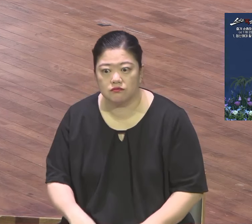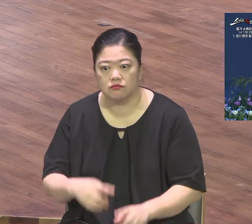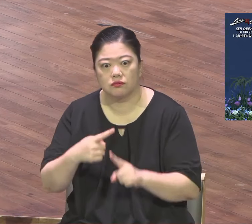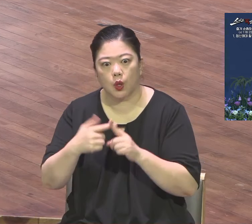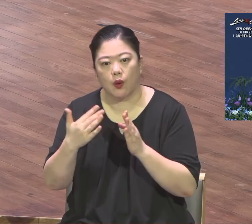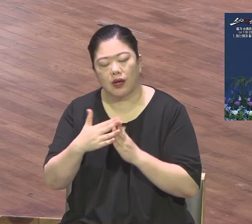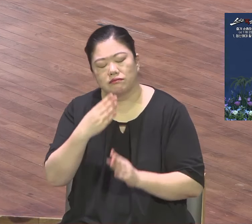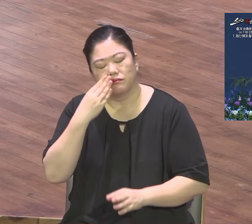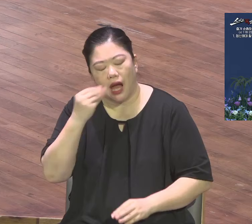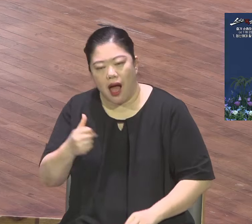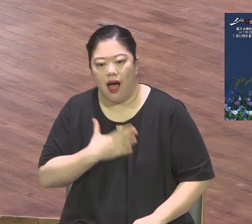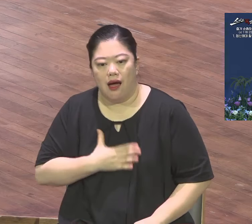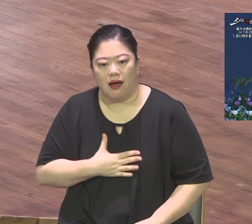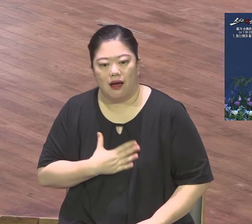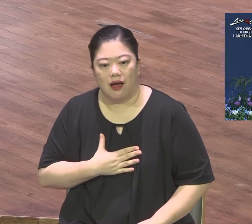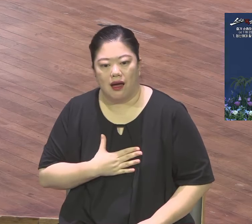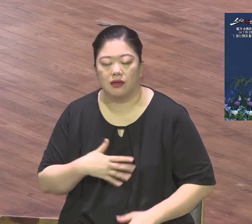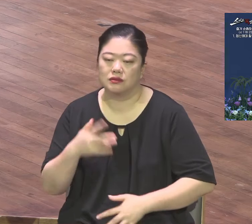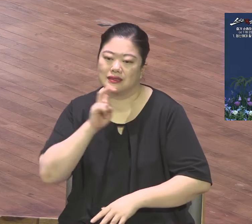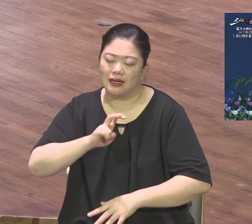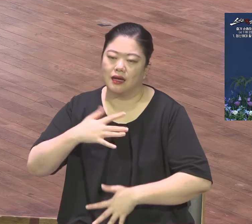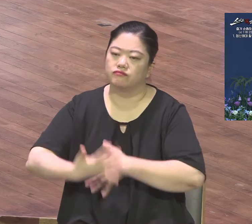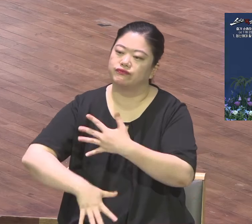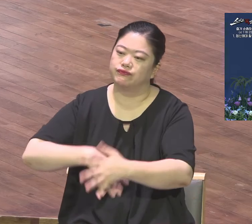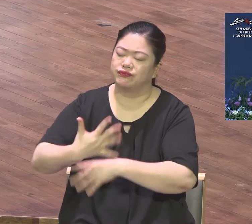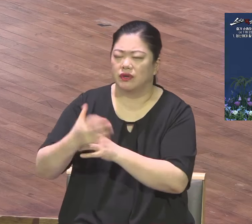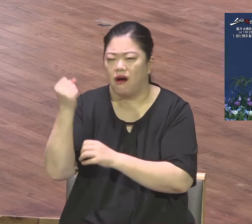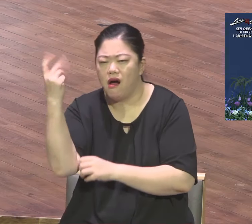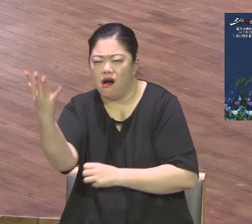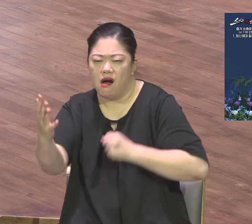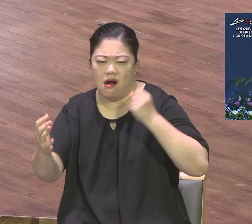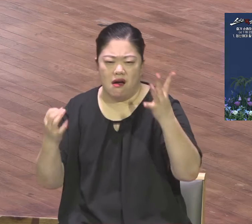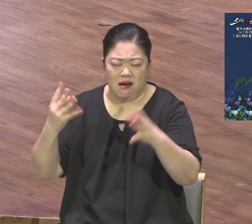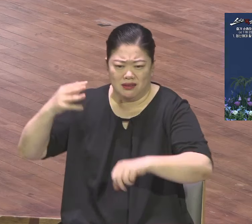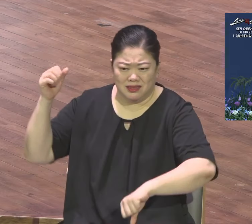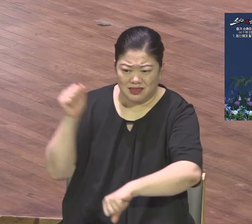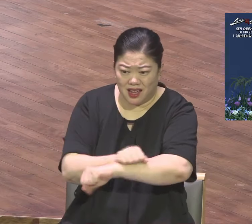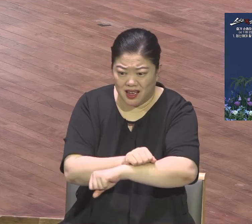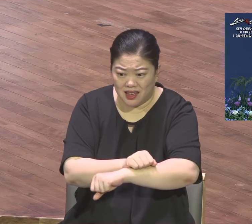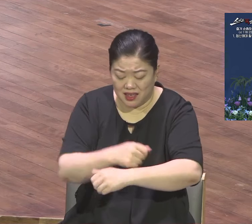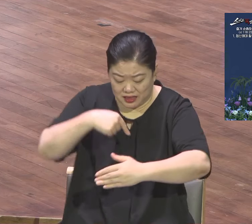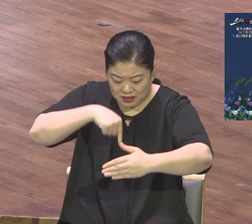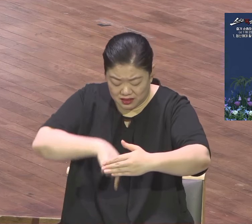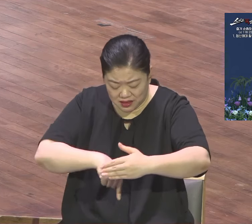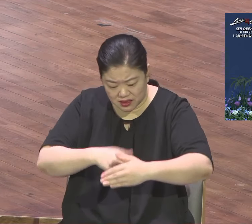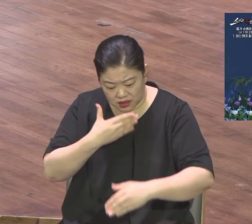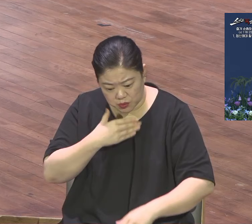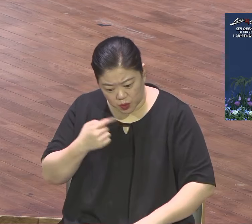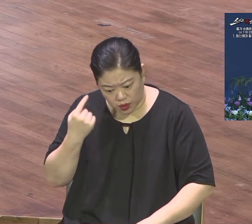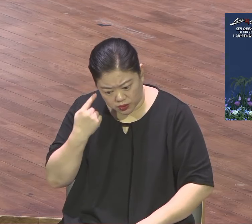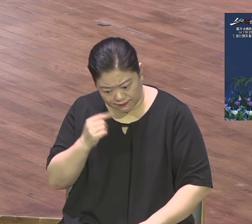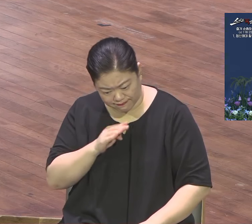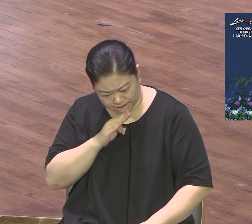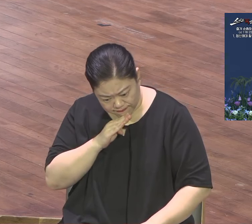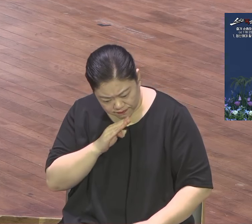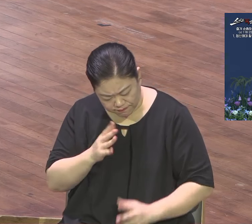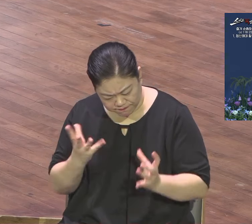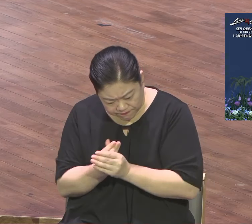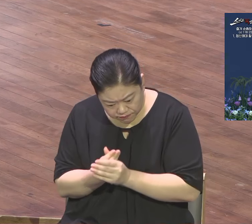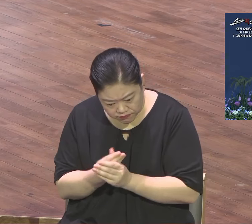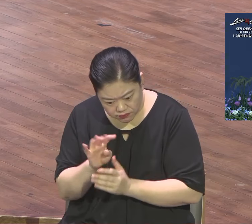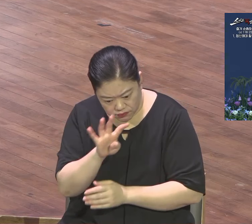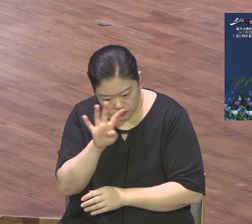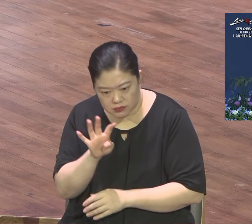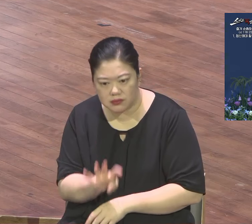지극히 형식화된 입으로만 하나님을 찾지 그 마음에 깊은 곳이 하나님